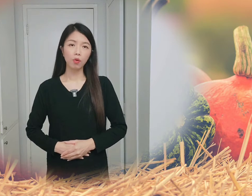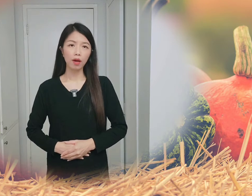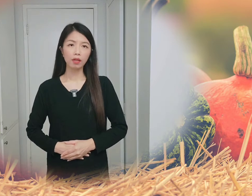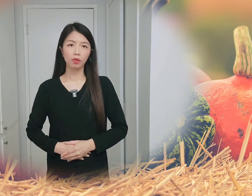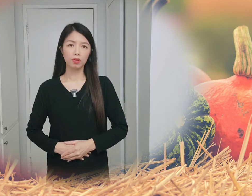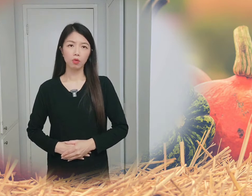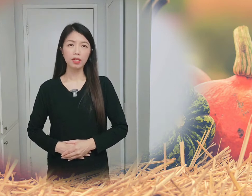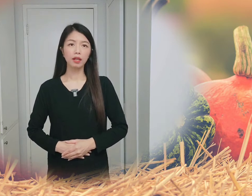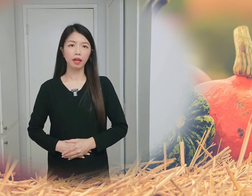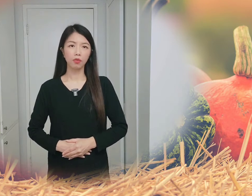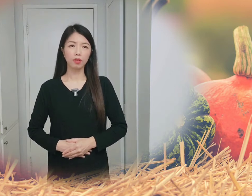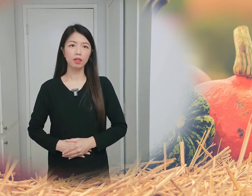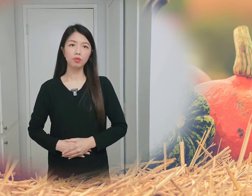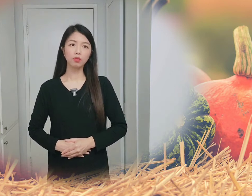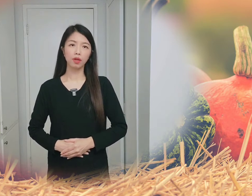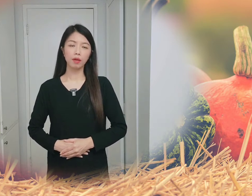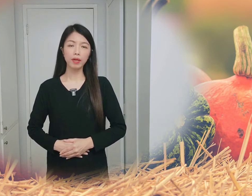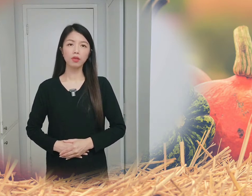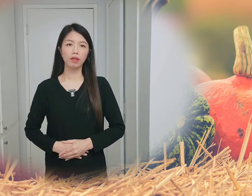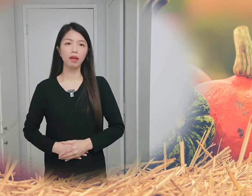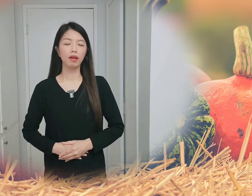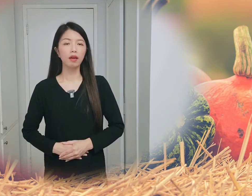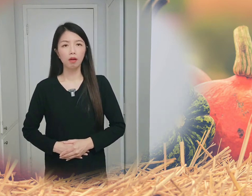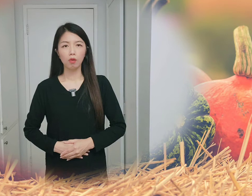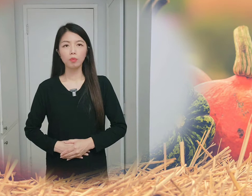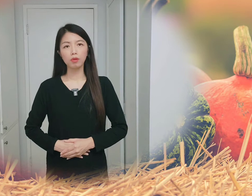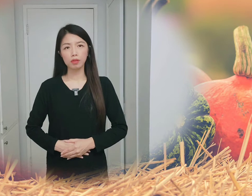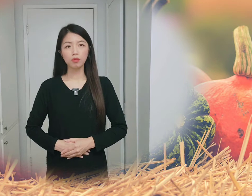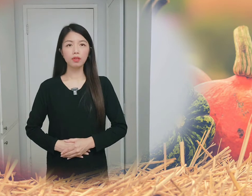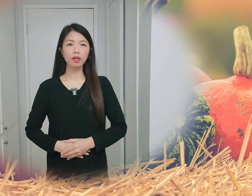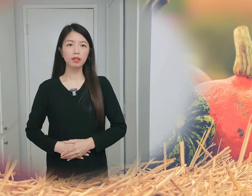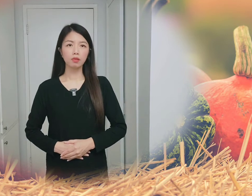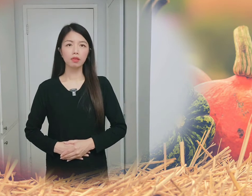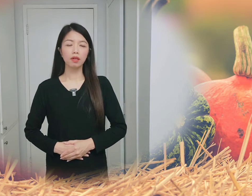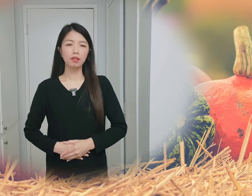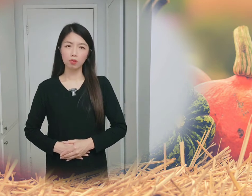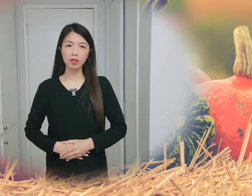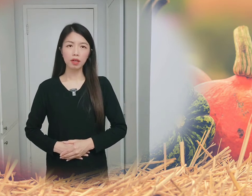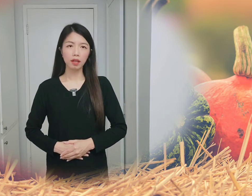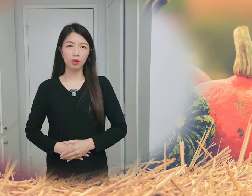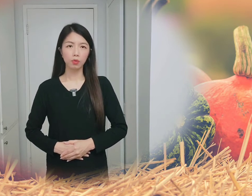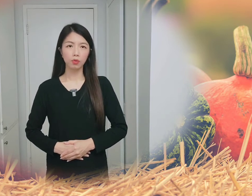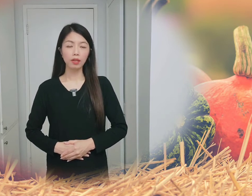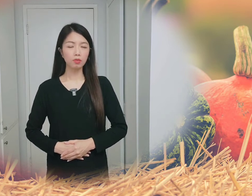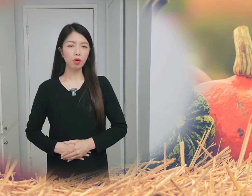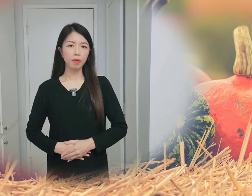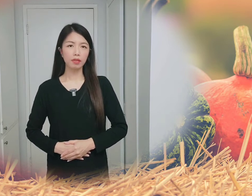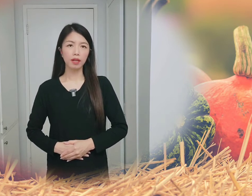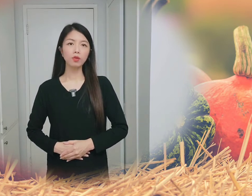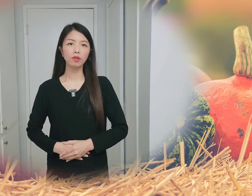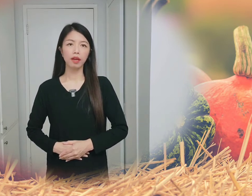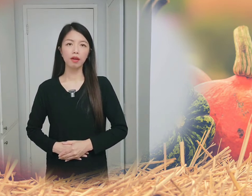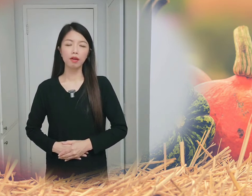뜻의 수어와 그리고 정직하다라고 하는 뜻의 수어 두 개를 합하셔야 되는데 이번 수어 찬양에서는 정직하다라고 하는